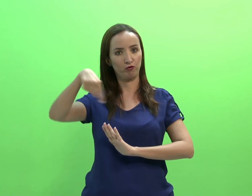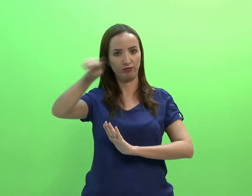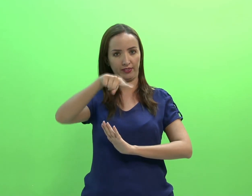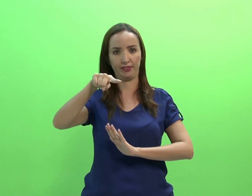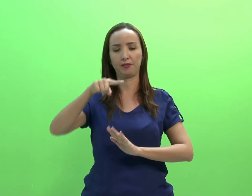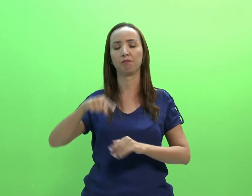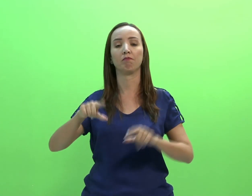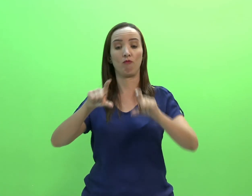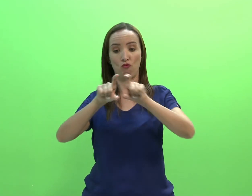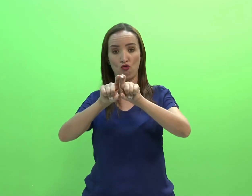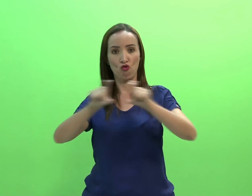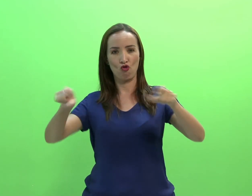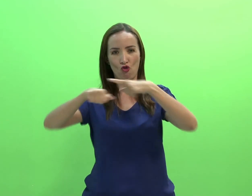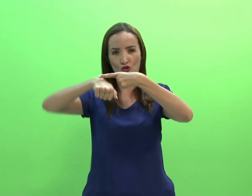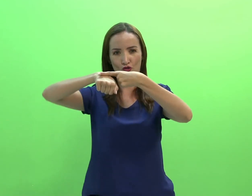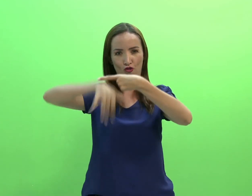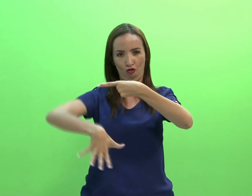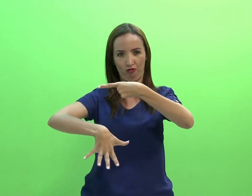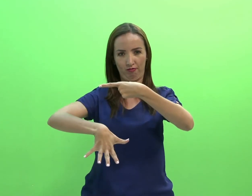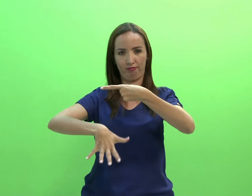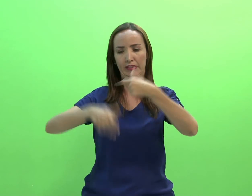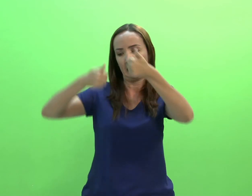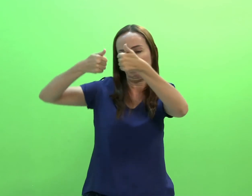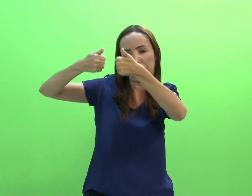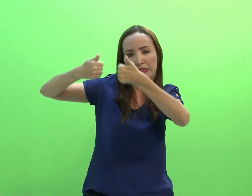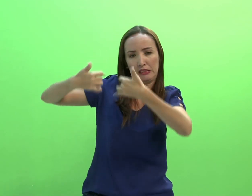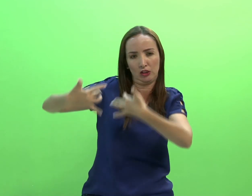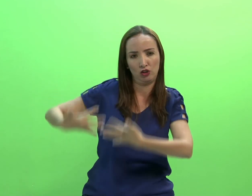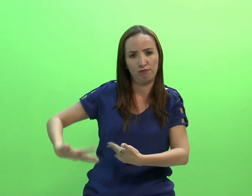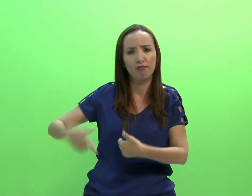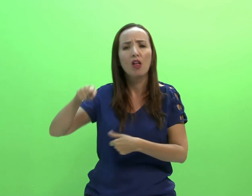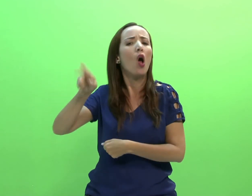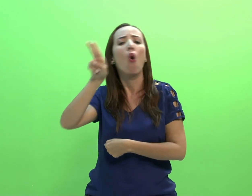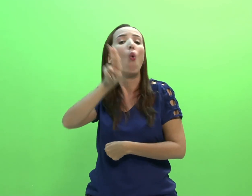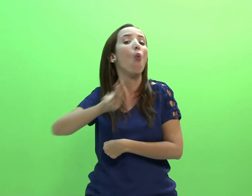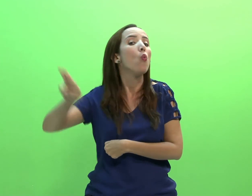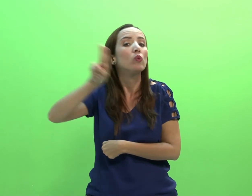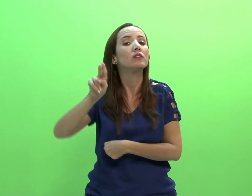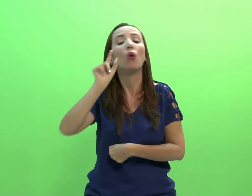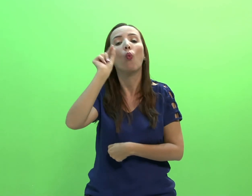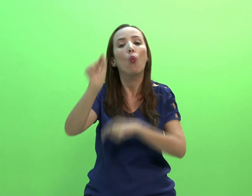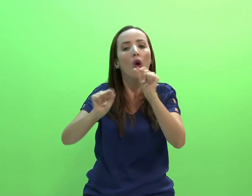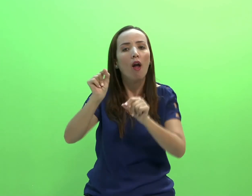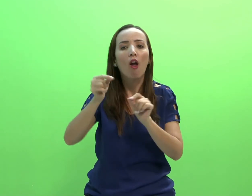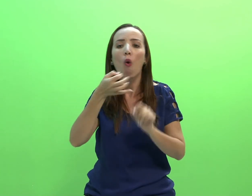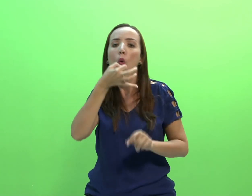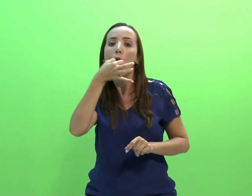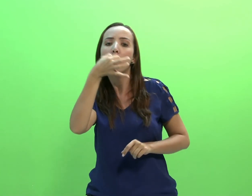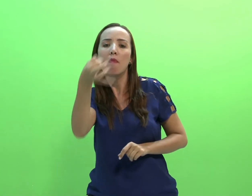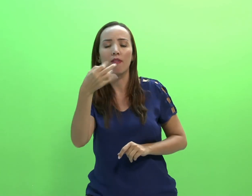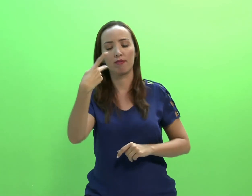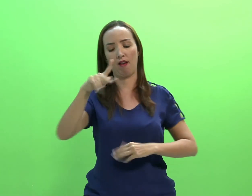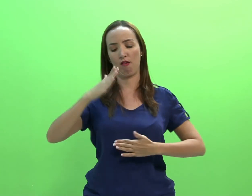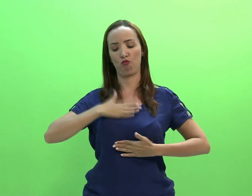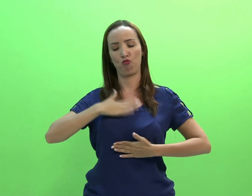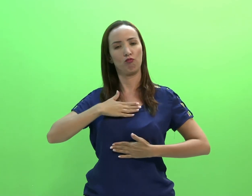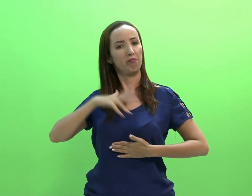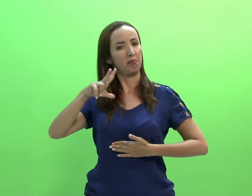Agora, mostrarei para vocês a nota de rodapé, bem como a explicação.